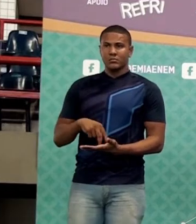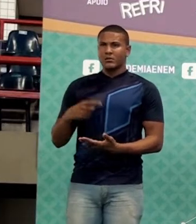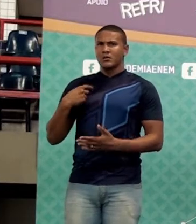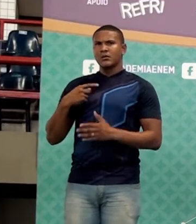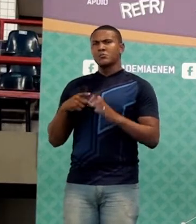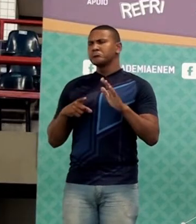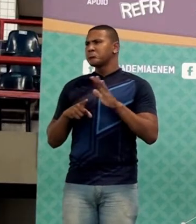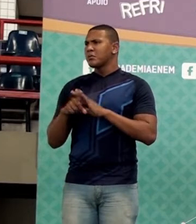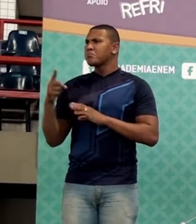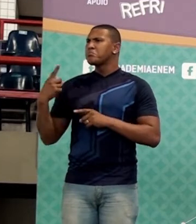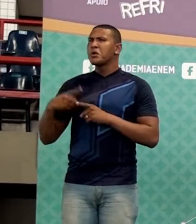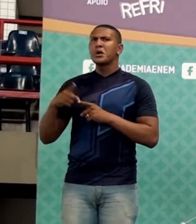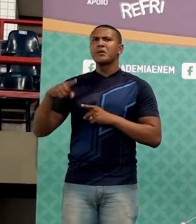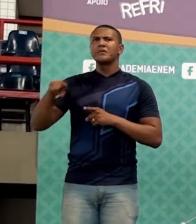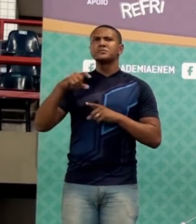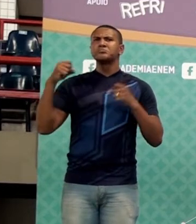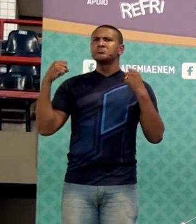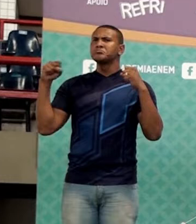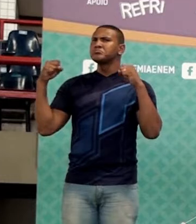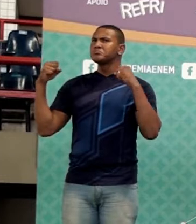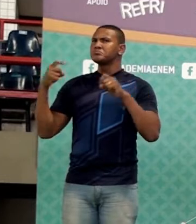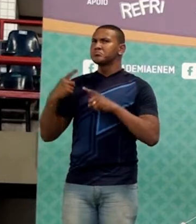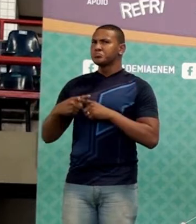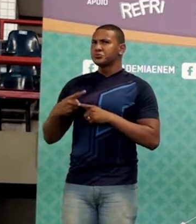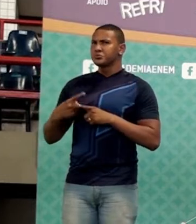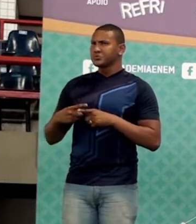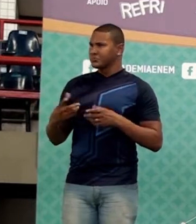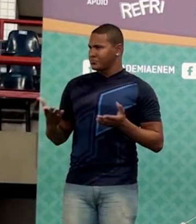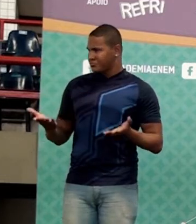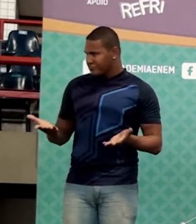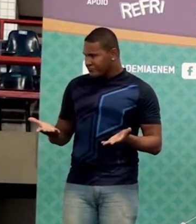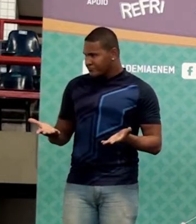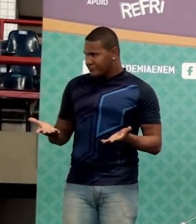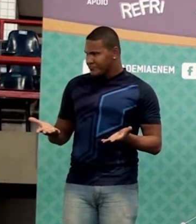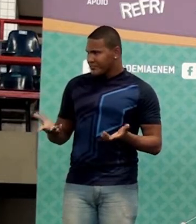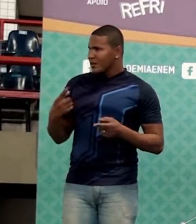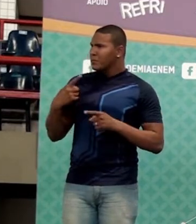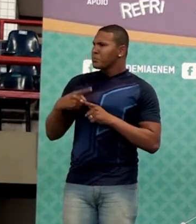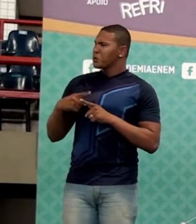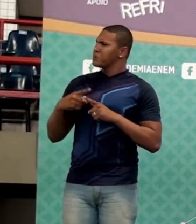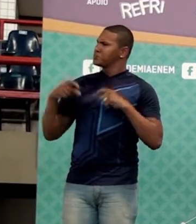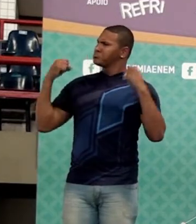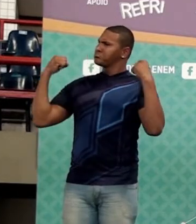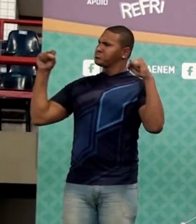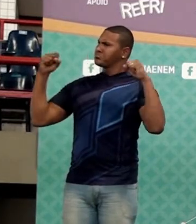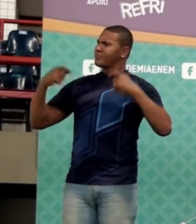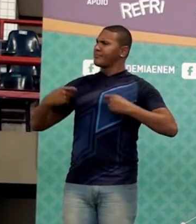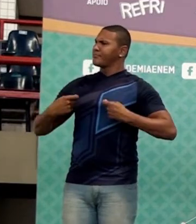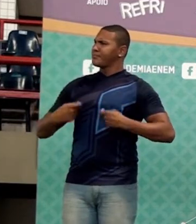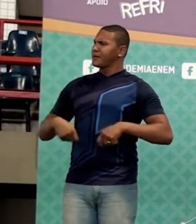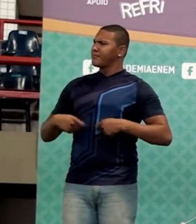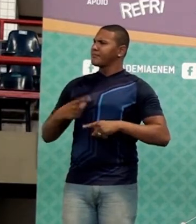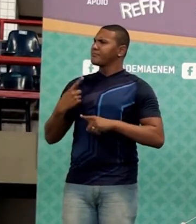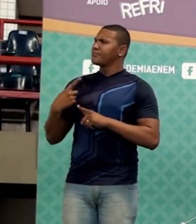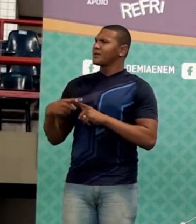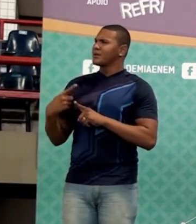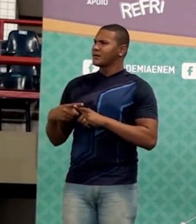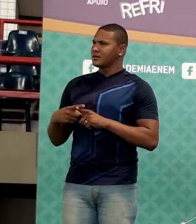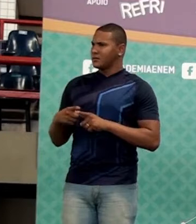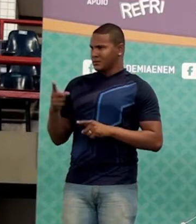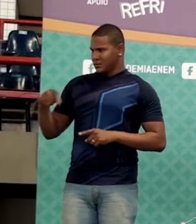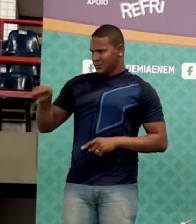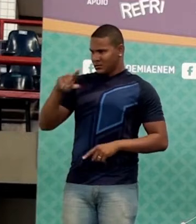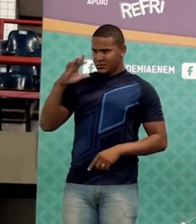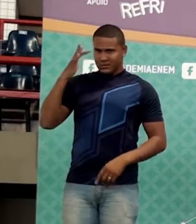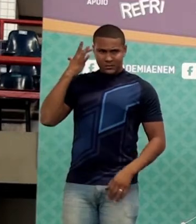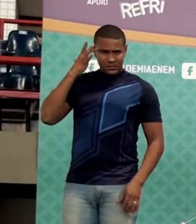estavam fazendo esses exercícios. Por que é que a gente precisa fazer esses exercícios? Vocês